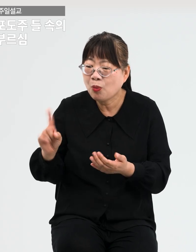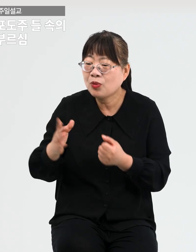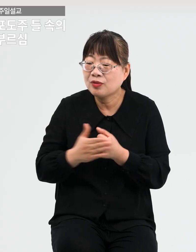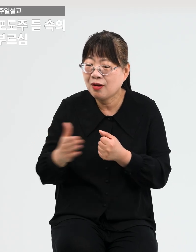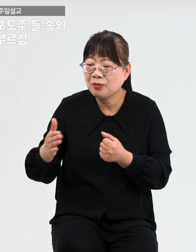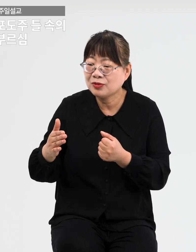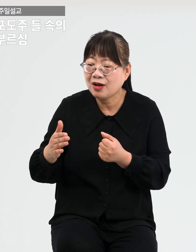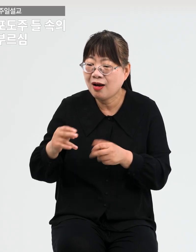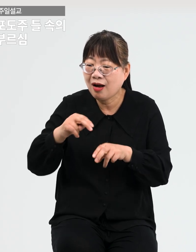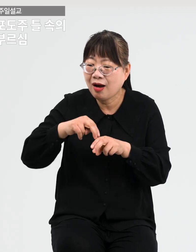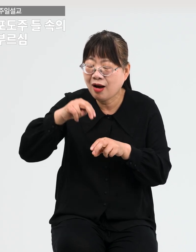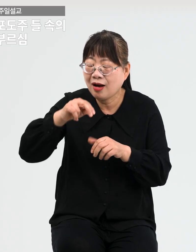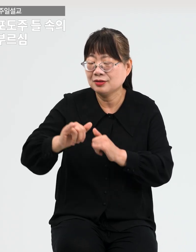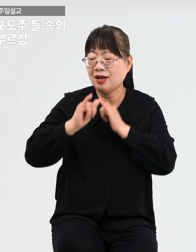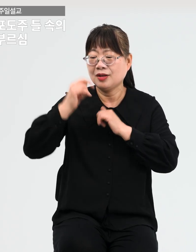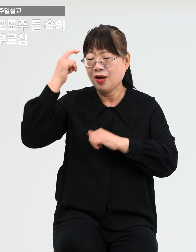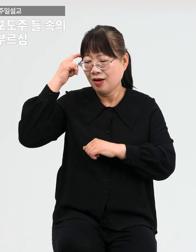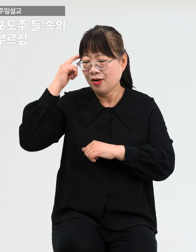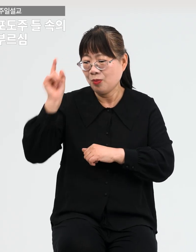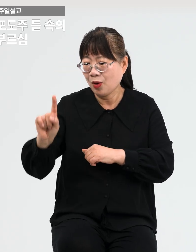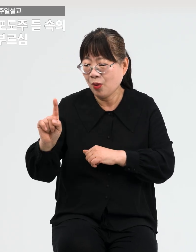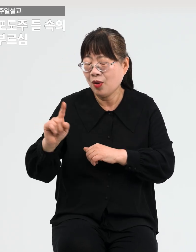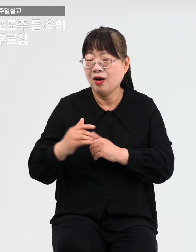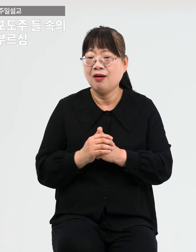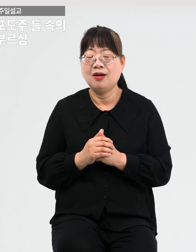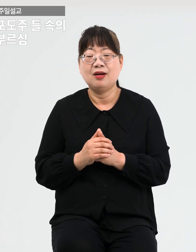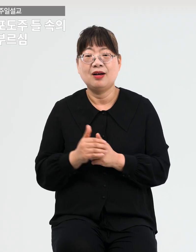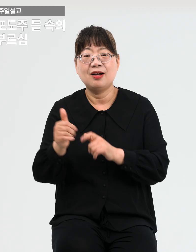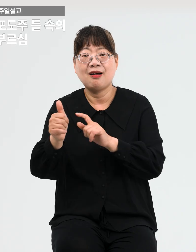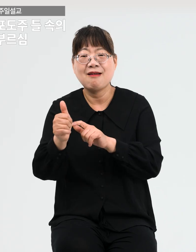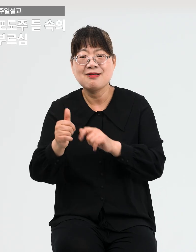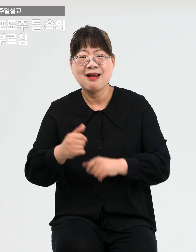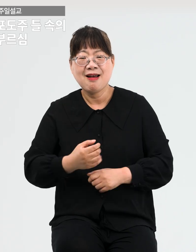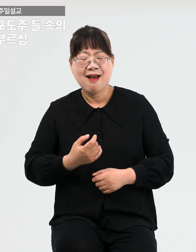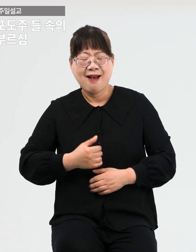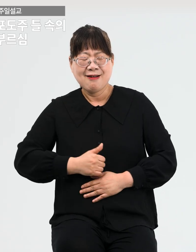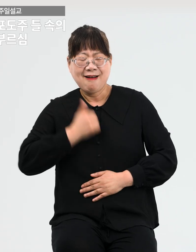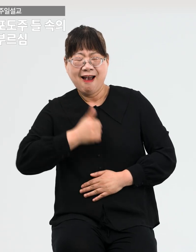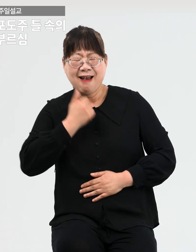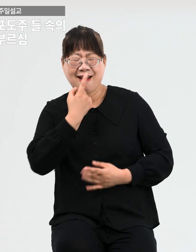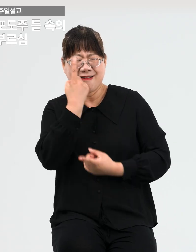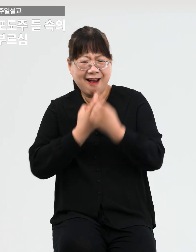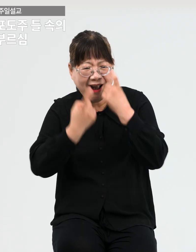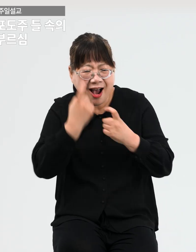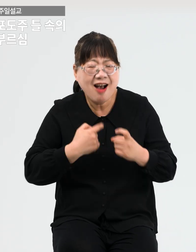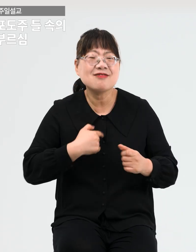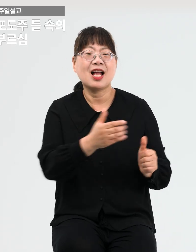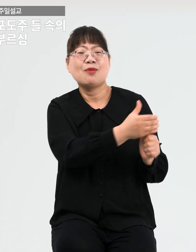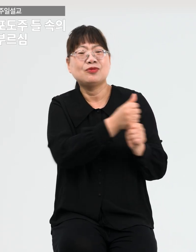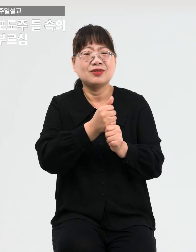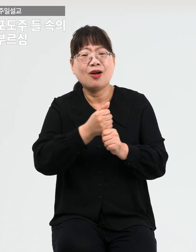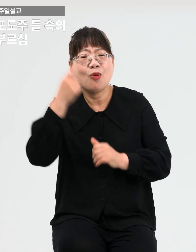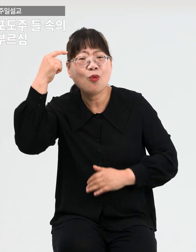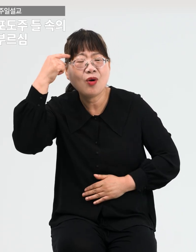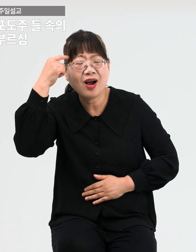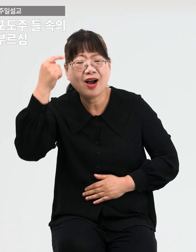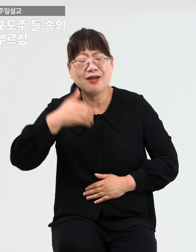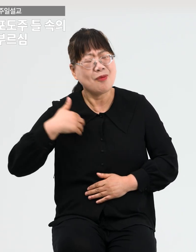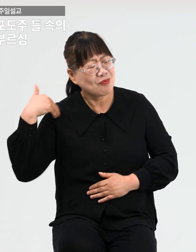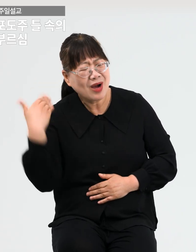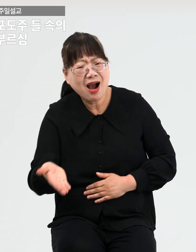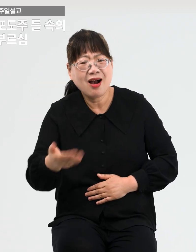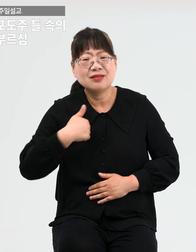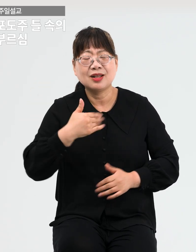왜 그러냐고. 그랬더니 막 성질을 내면서 날 왜 붙잡았냐고. 내비두지